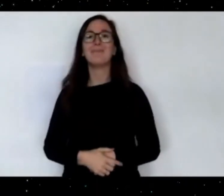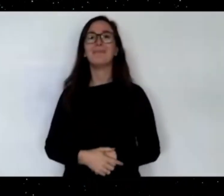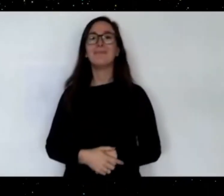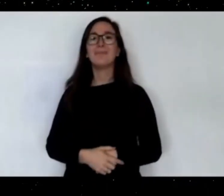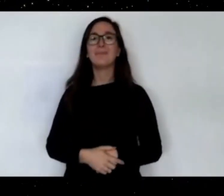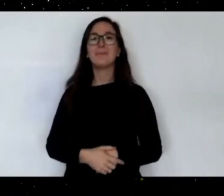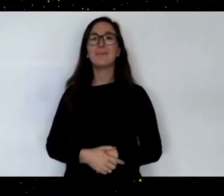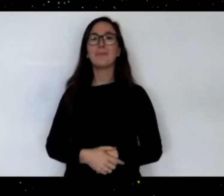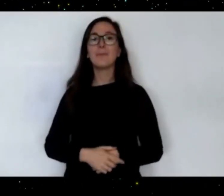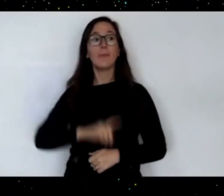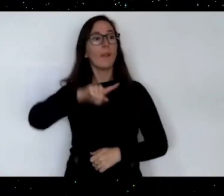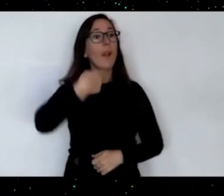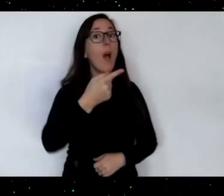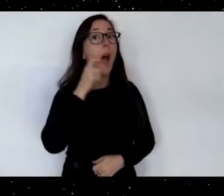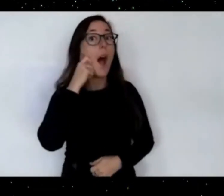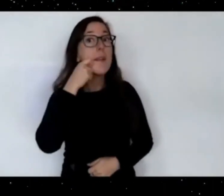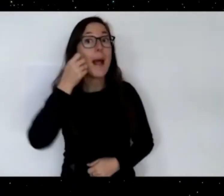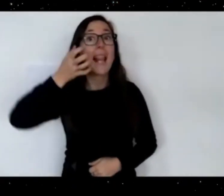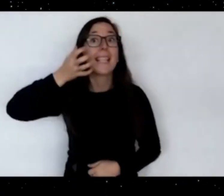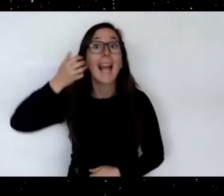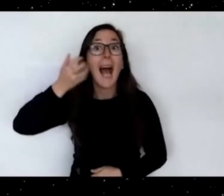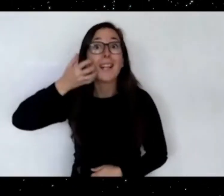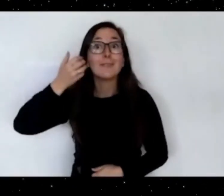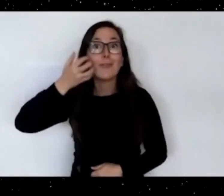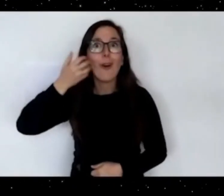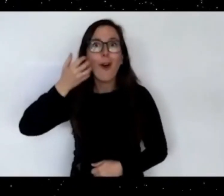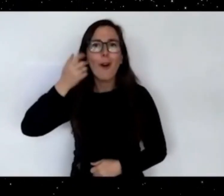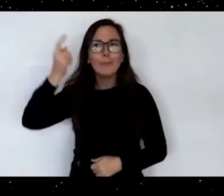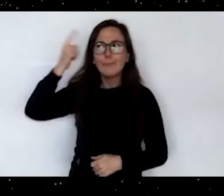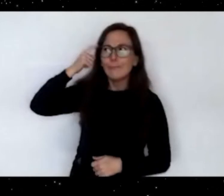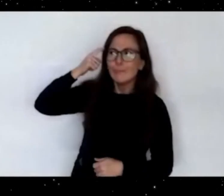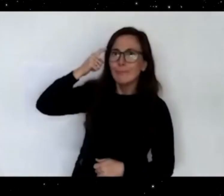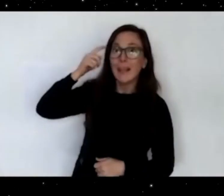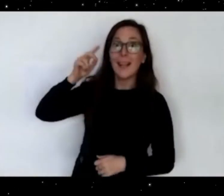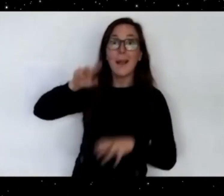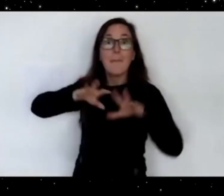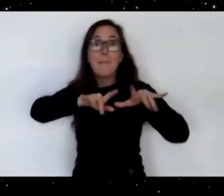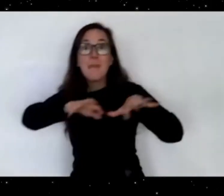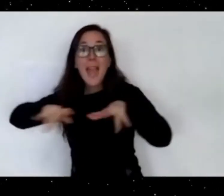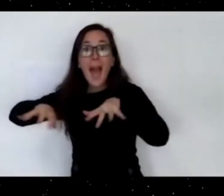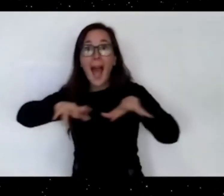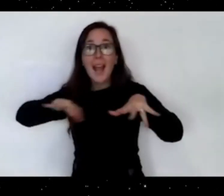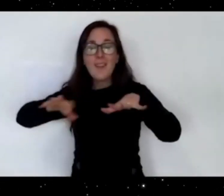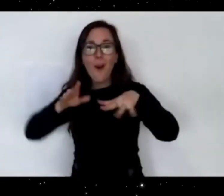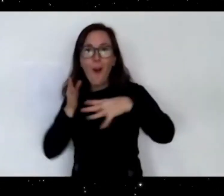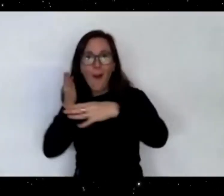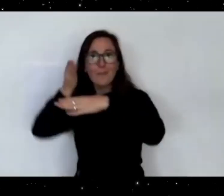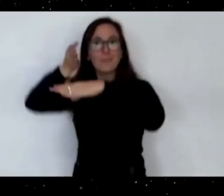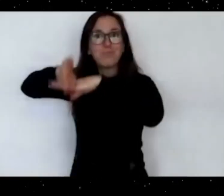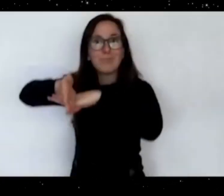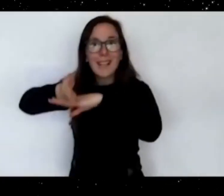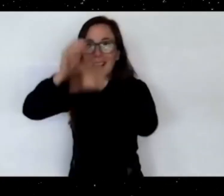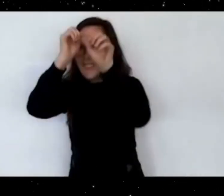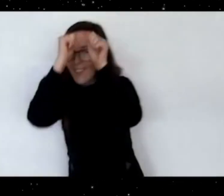El gato se trepa al piano. ¿Entra un gato en un piano?